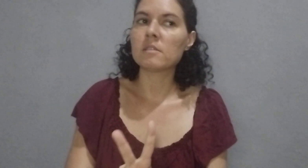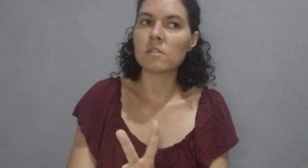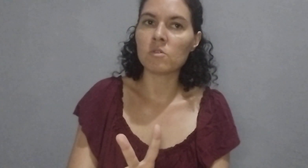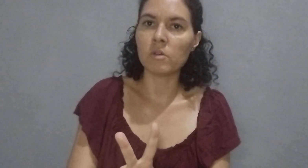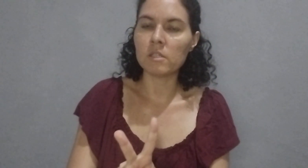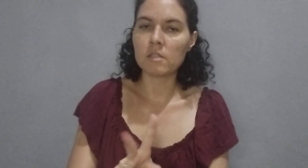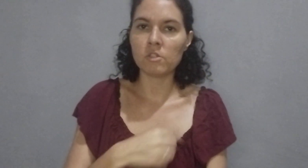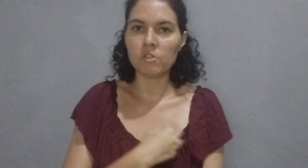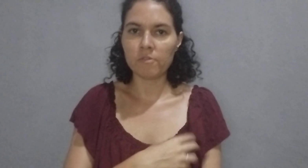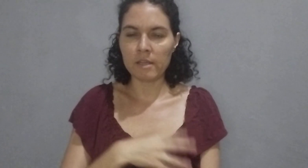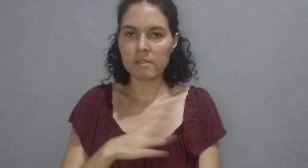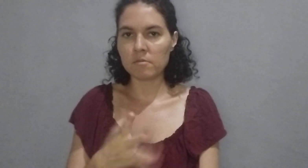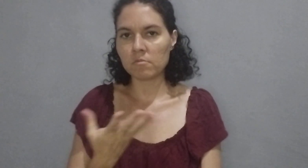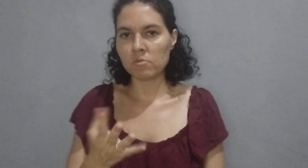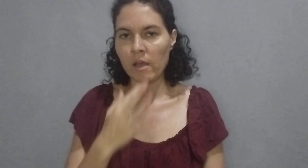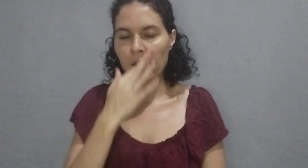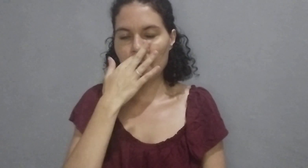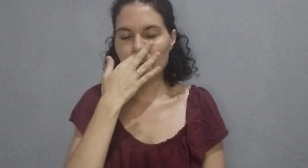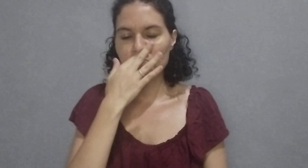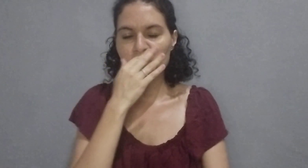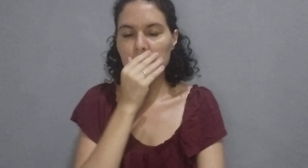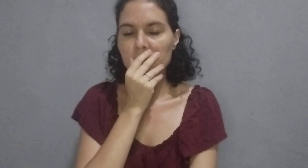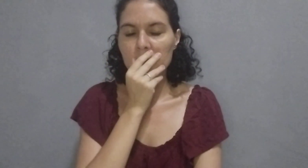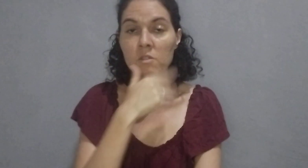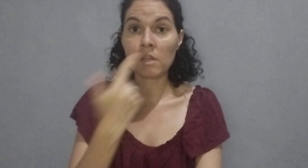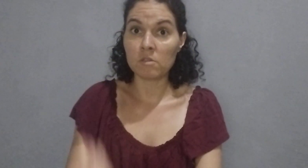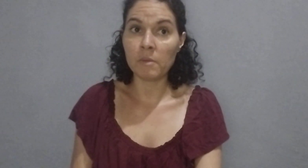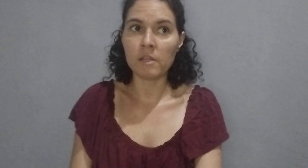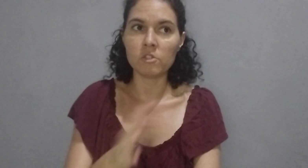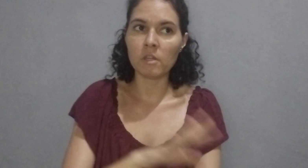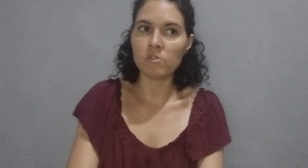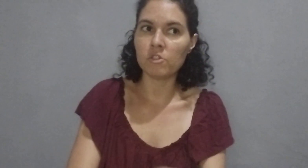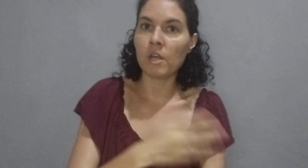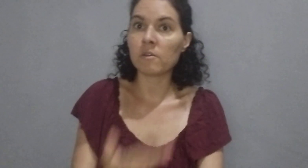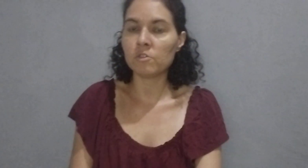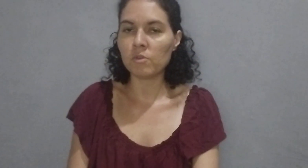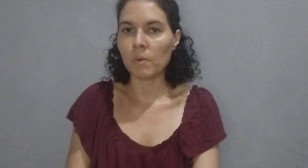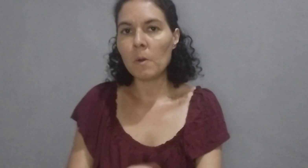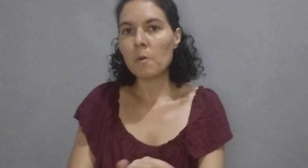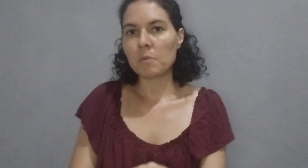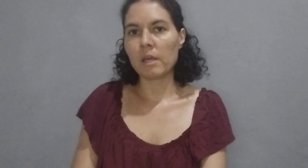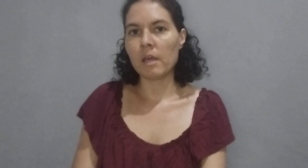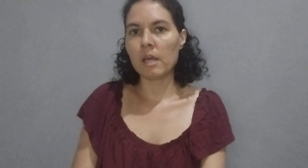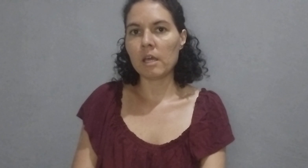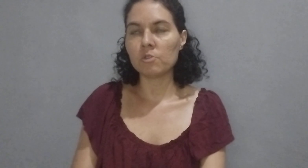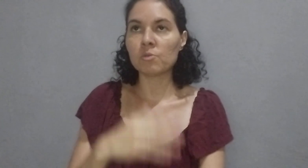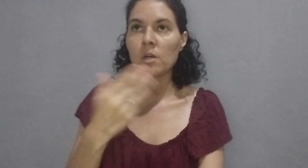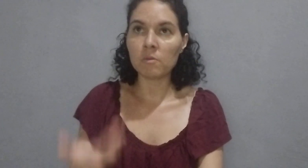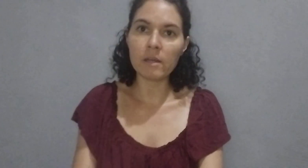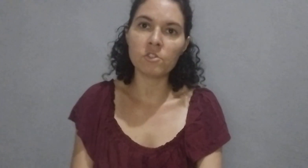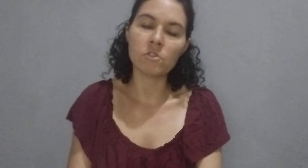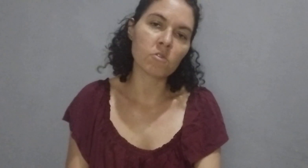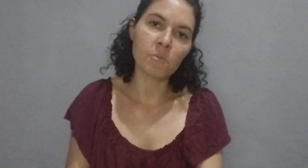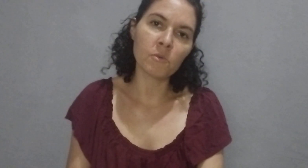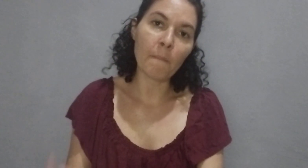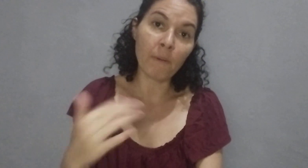esses dois a gente faz um sinal semelhante, né? O de Tiago e de João. Porque João é dito como o